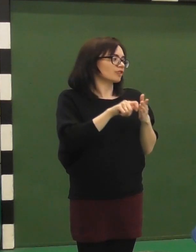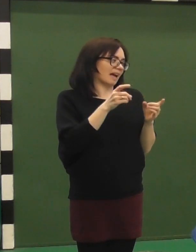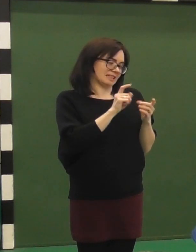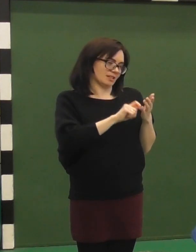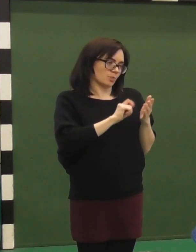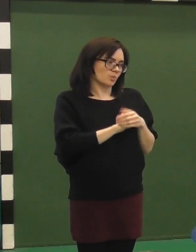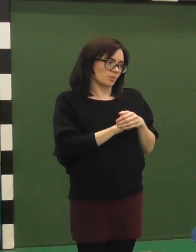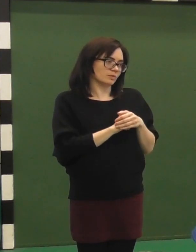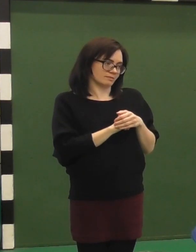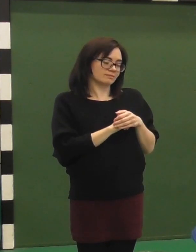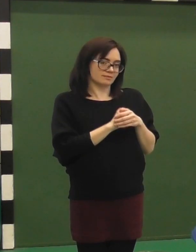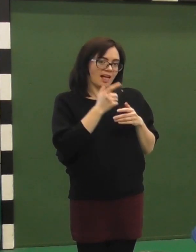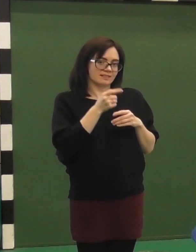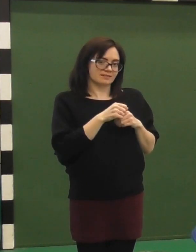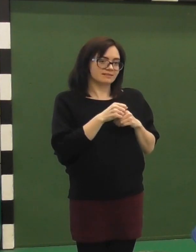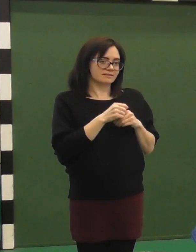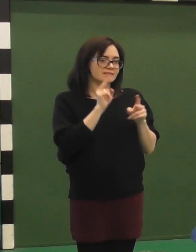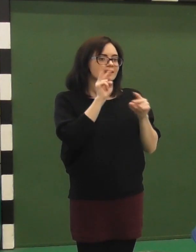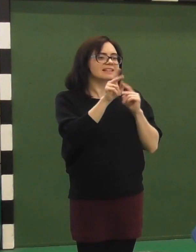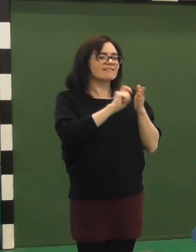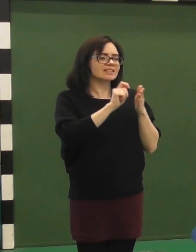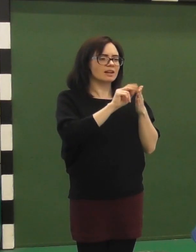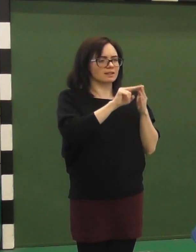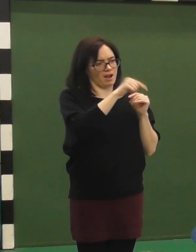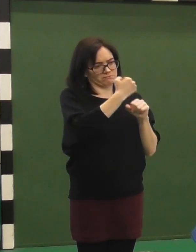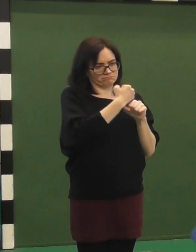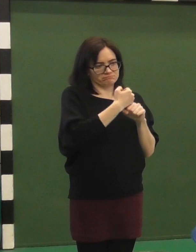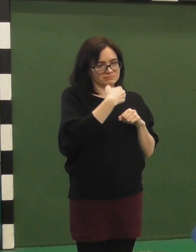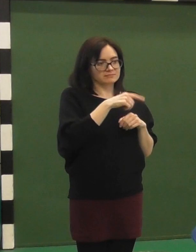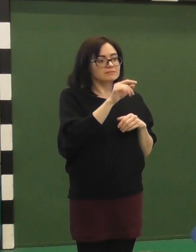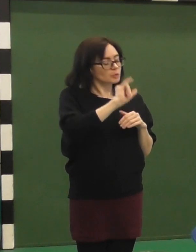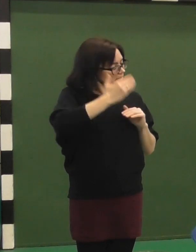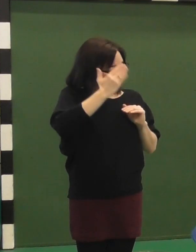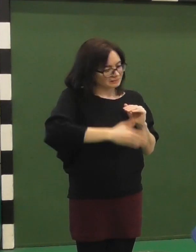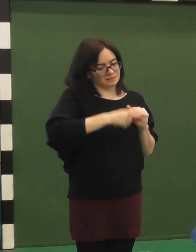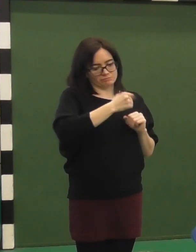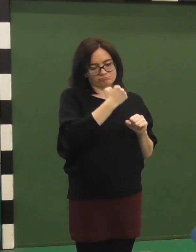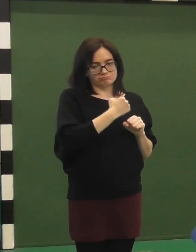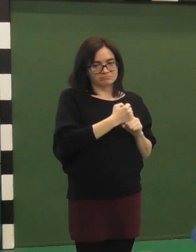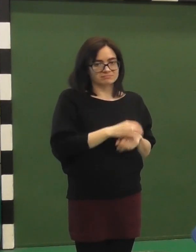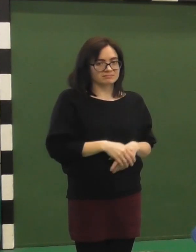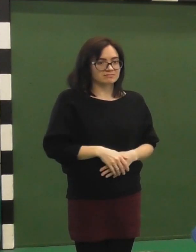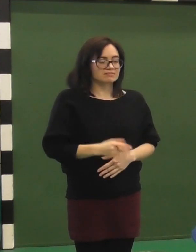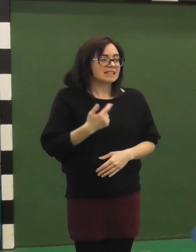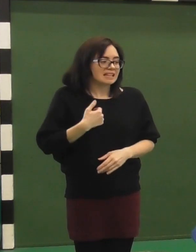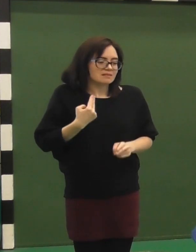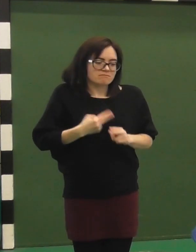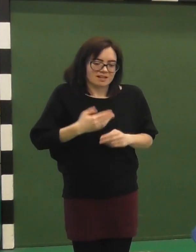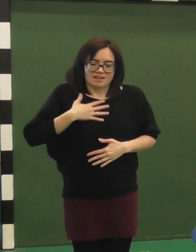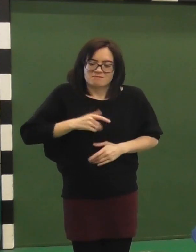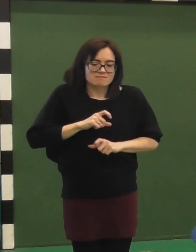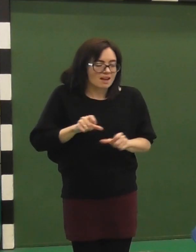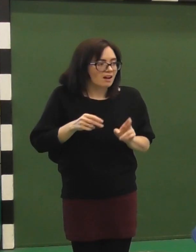Távirati irodánál dolgozott, nem is ment nyugdíjba. Én a betegség miatt nem tudtam